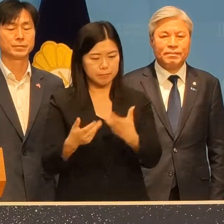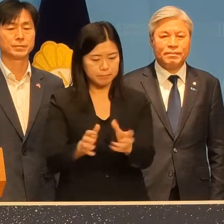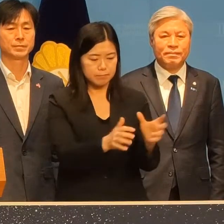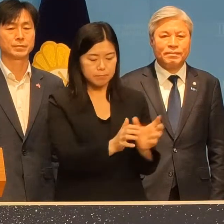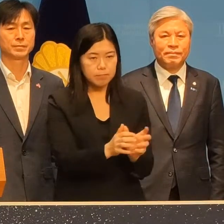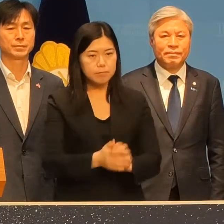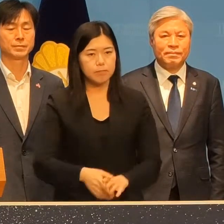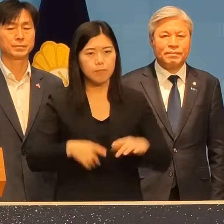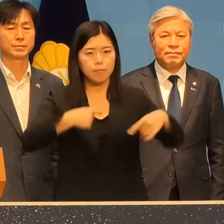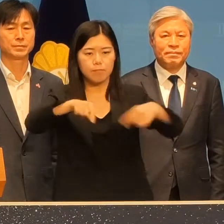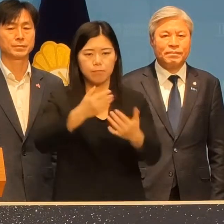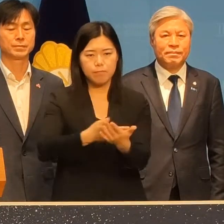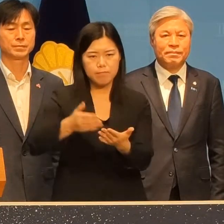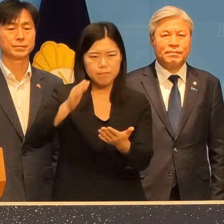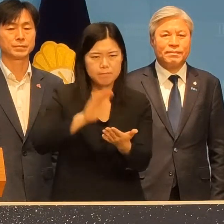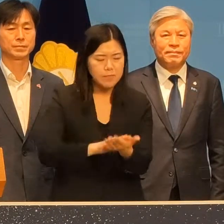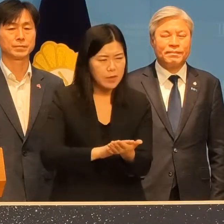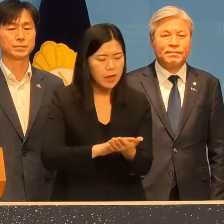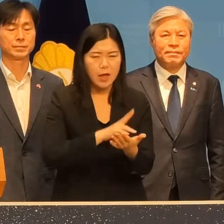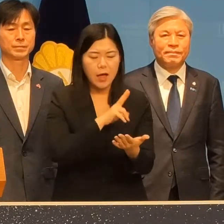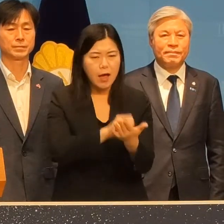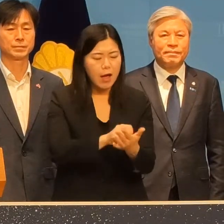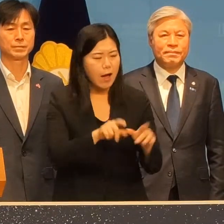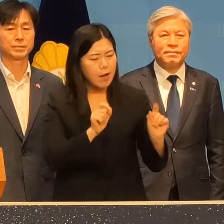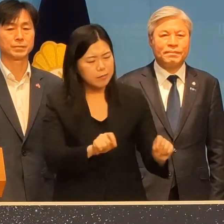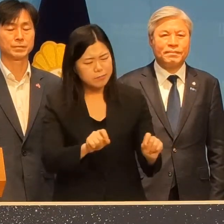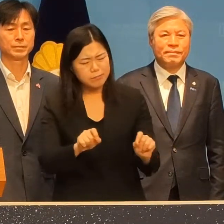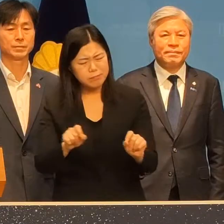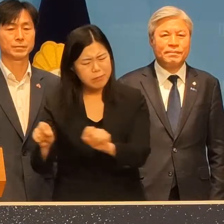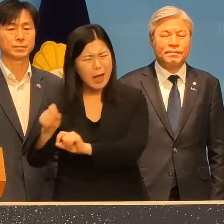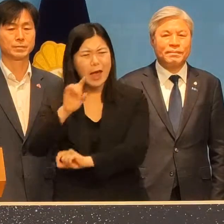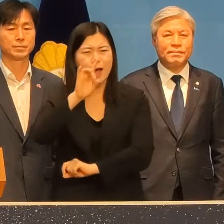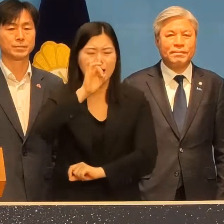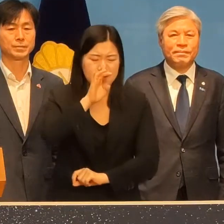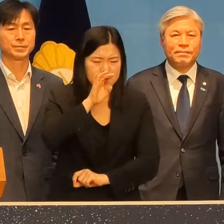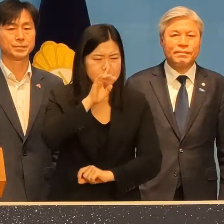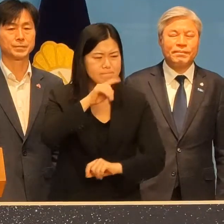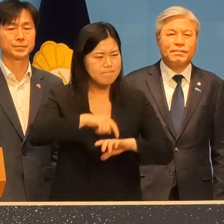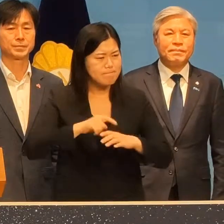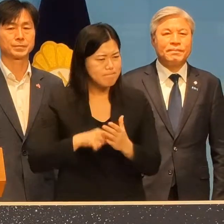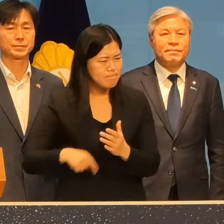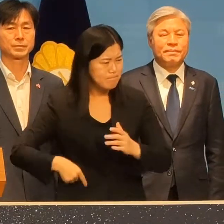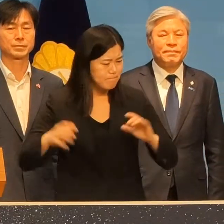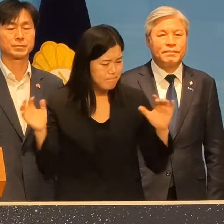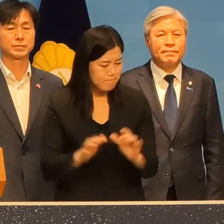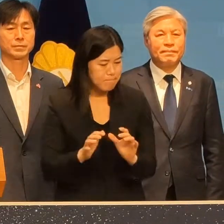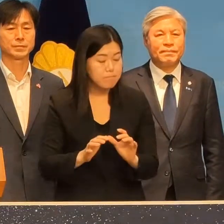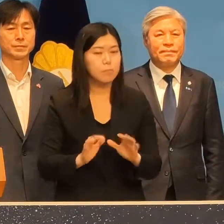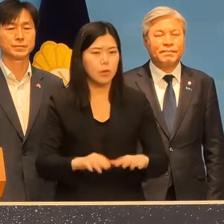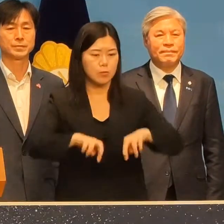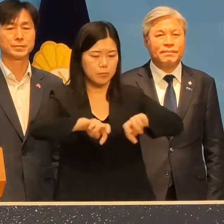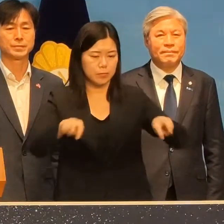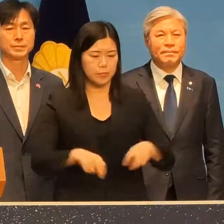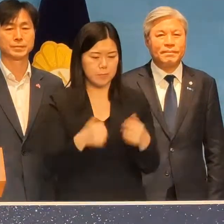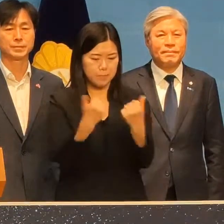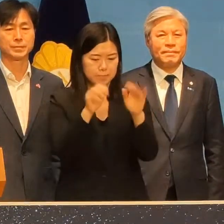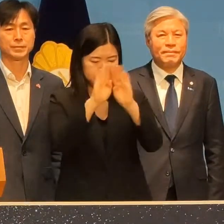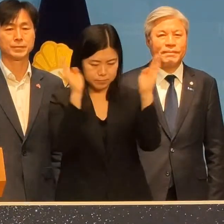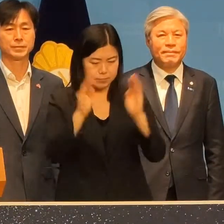정치개혁의 과제들을 더 이상 미루어서는 안 된다는 절박한 뜻을 모아 정치개혁 연석회의를